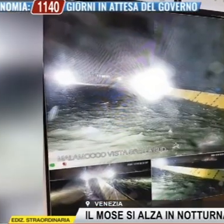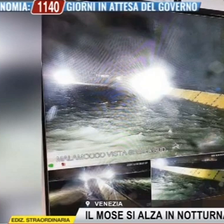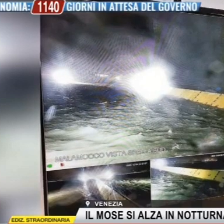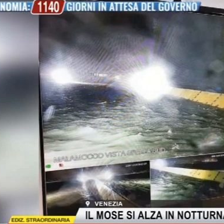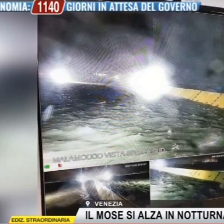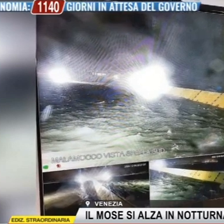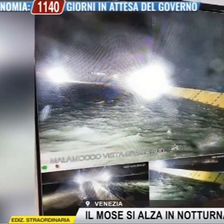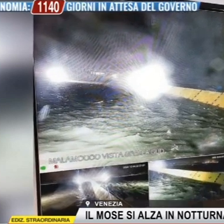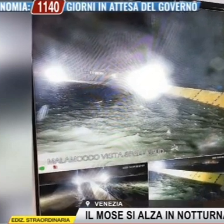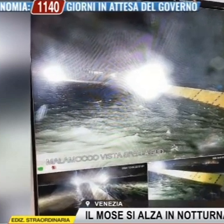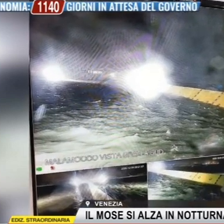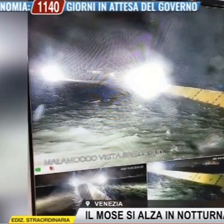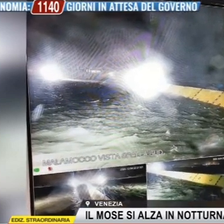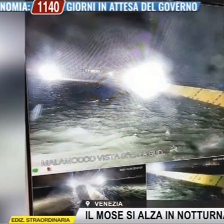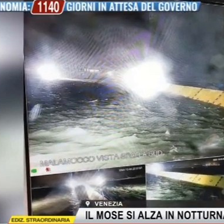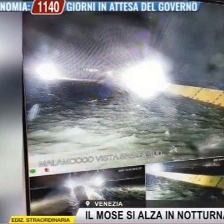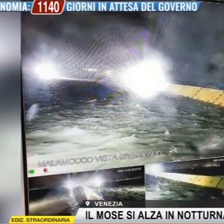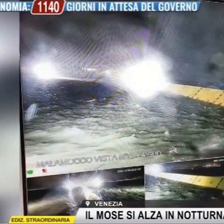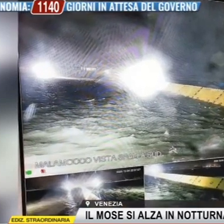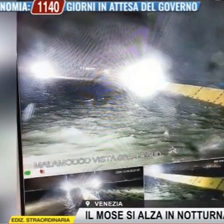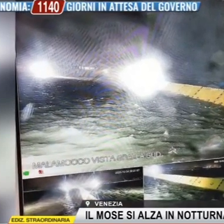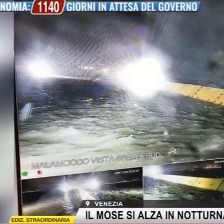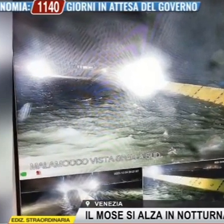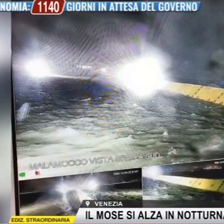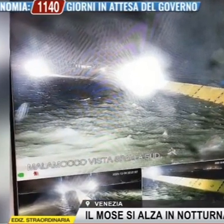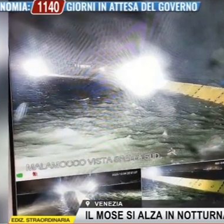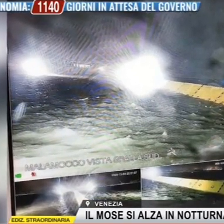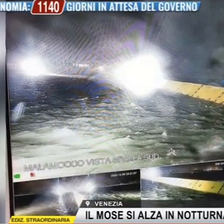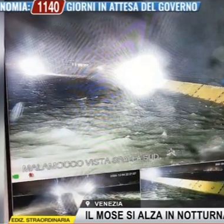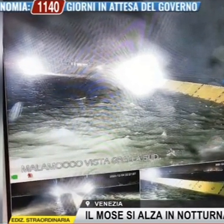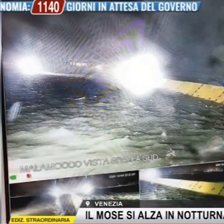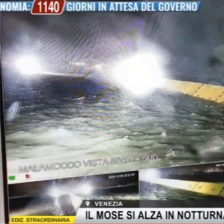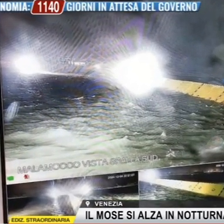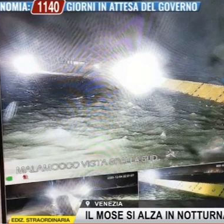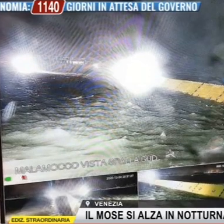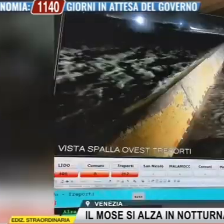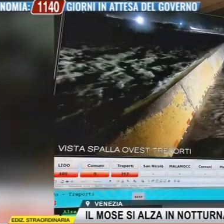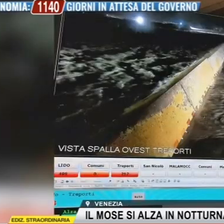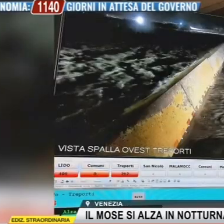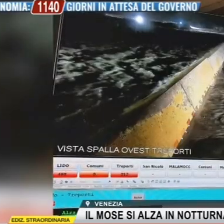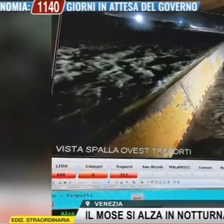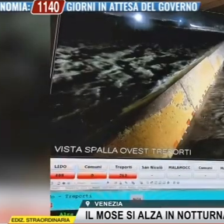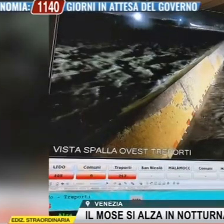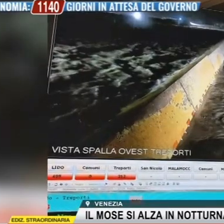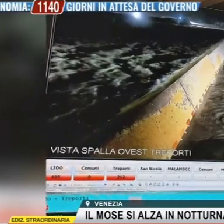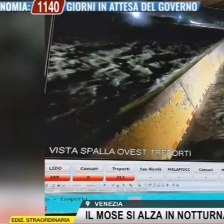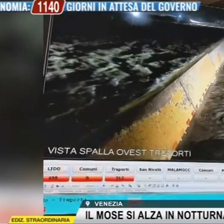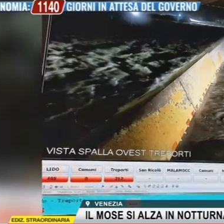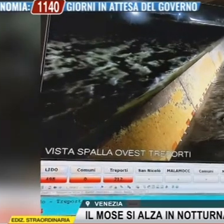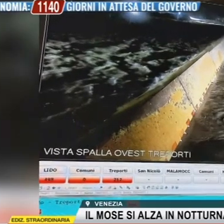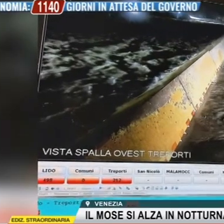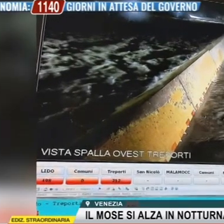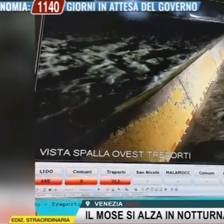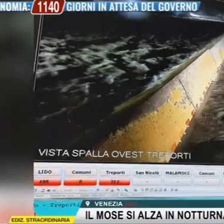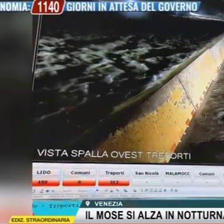stata l'apertura, diciamo, delle paratie in notturna, e dovrebbero essere abbassate verso